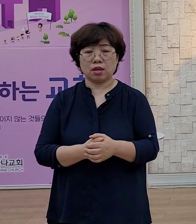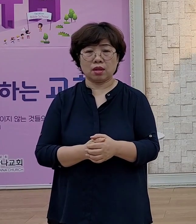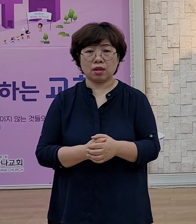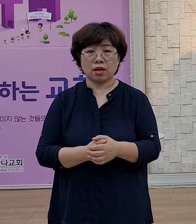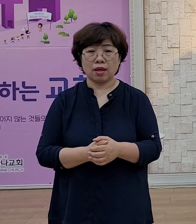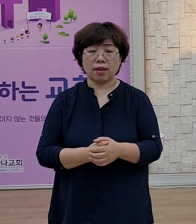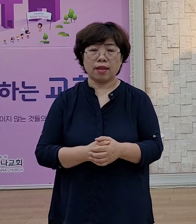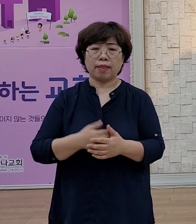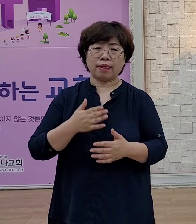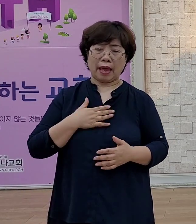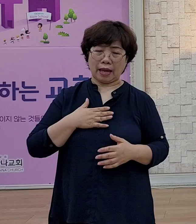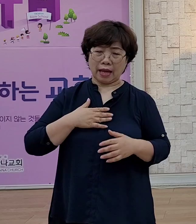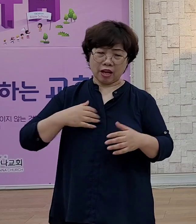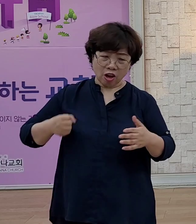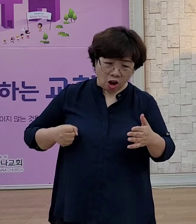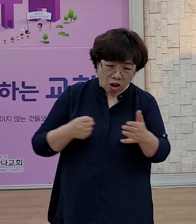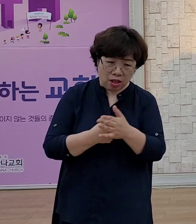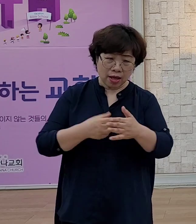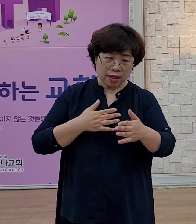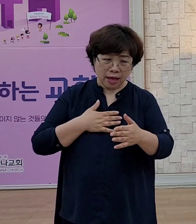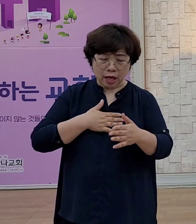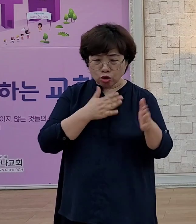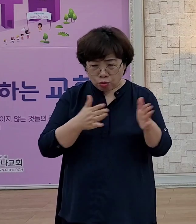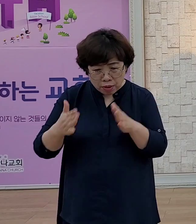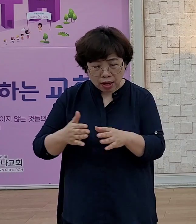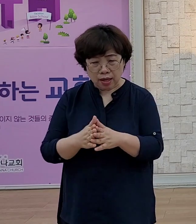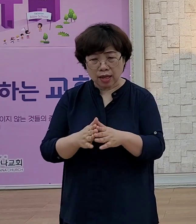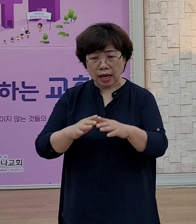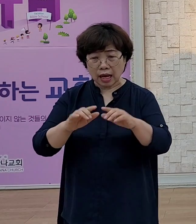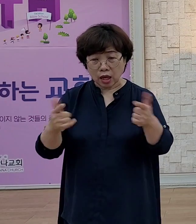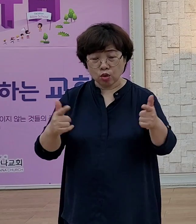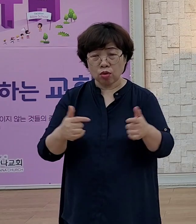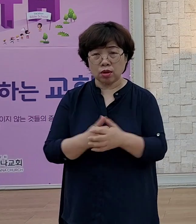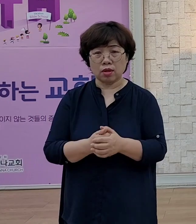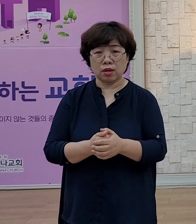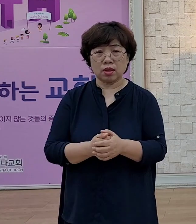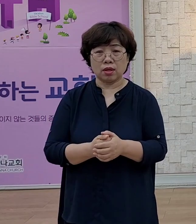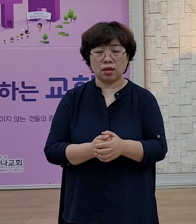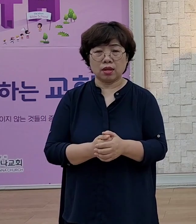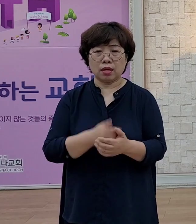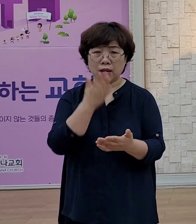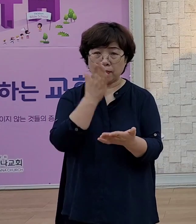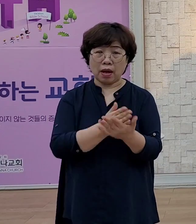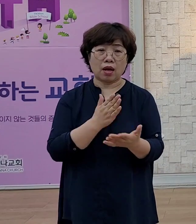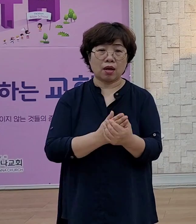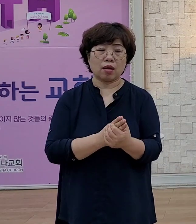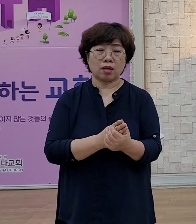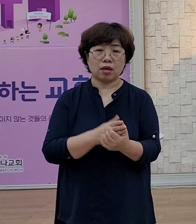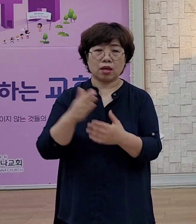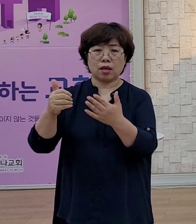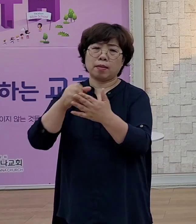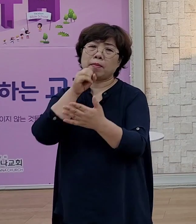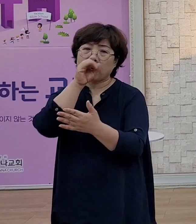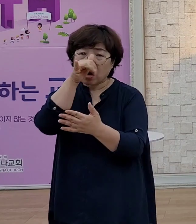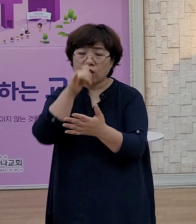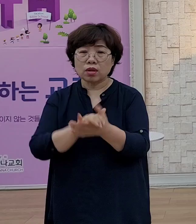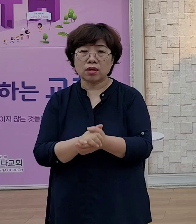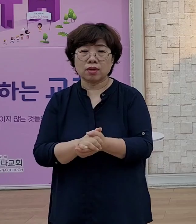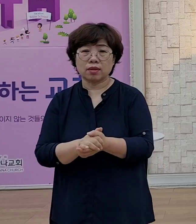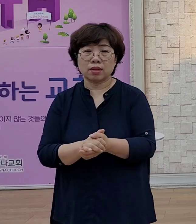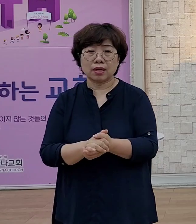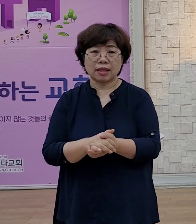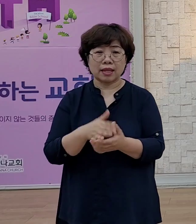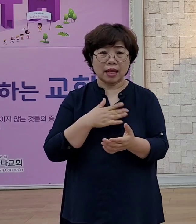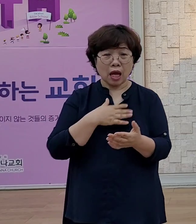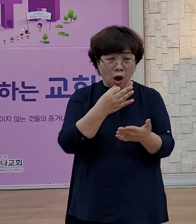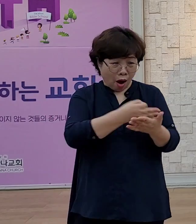우리는 내가 결정하고 내가 준비하고 내가 노생활까지 다 해놓으면 우리 자식들까지 다 돈 벌어놓으면